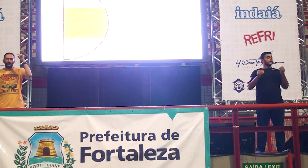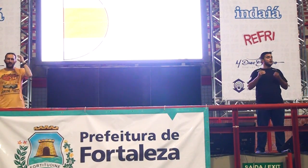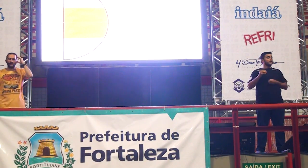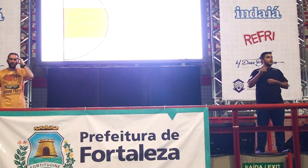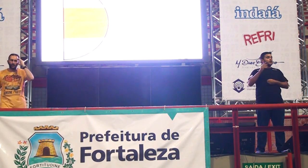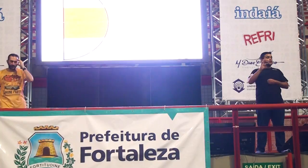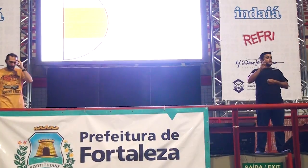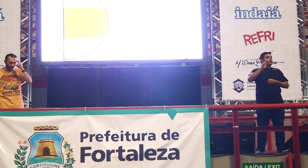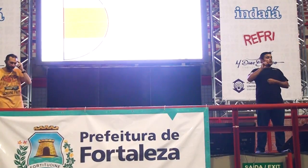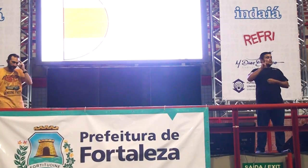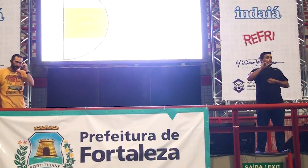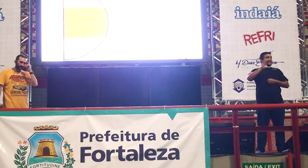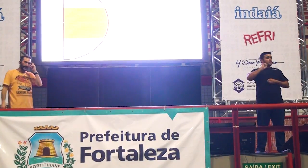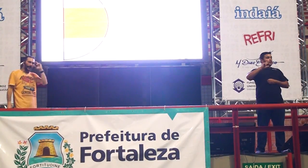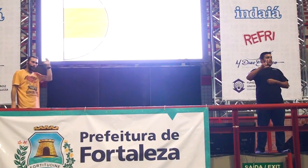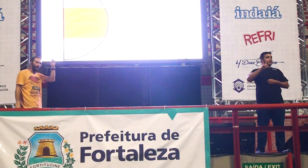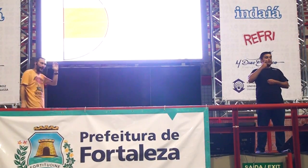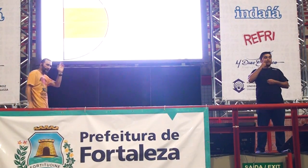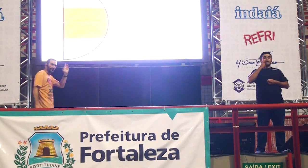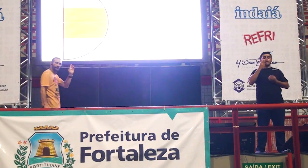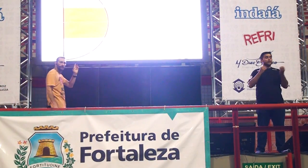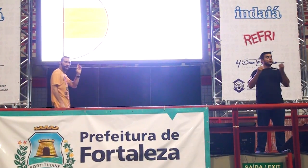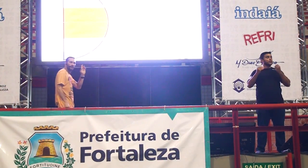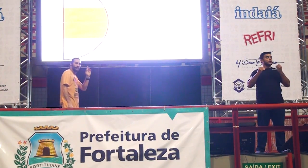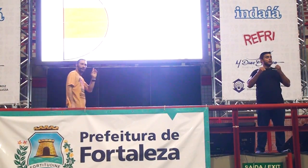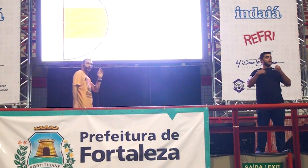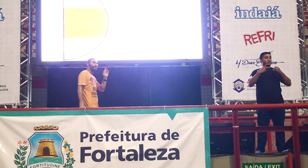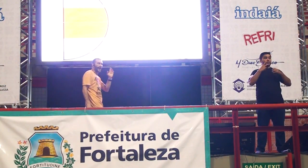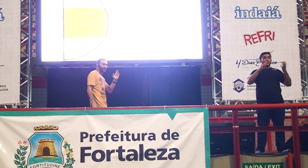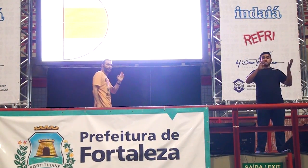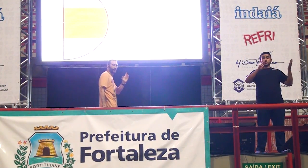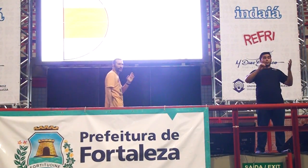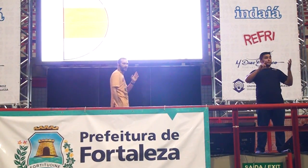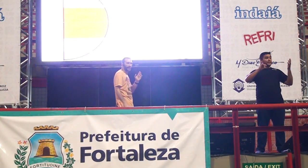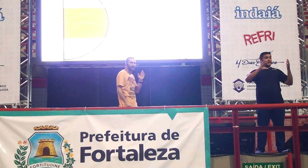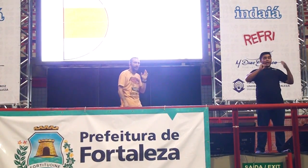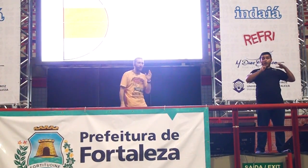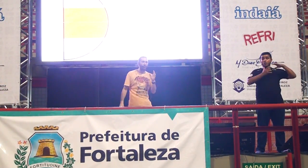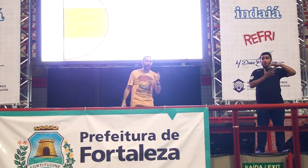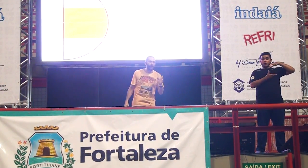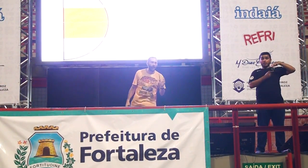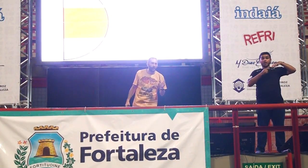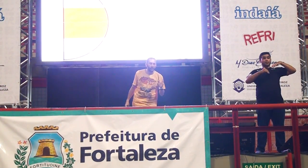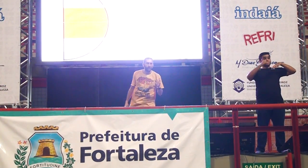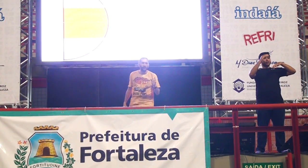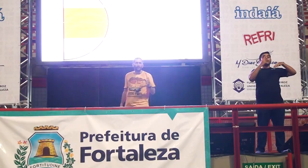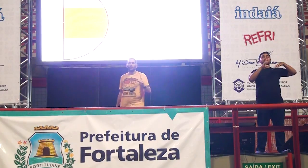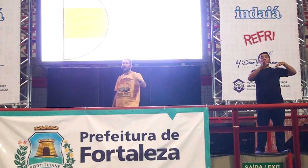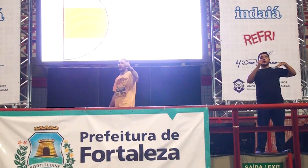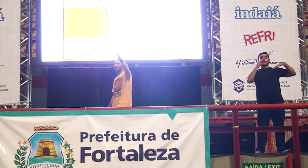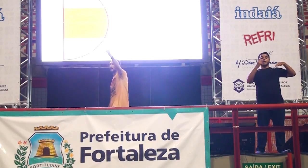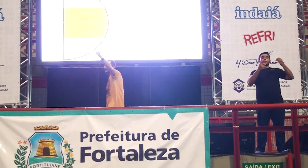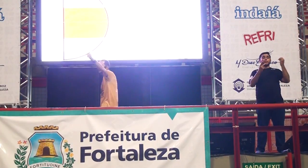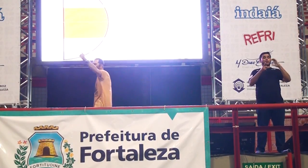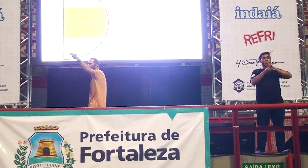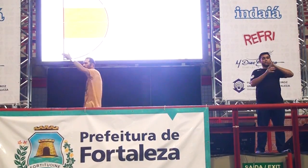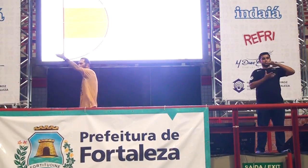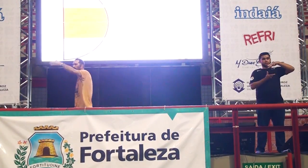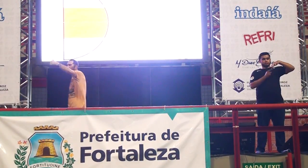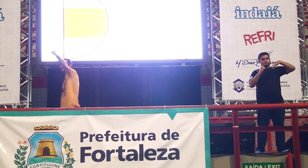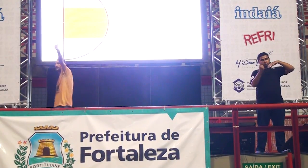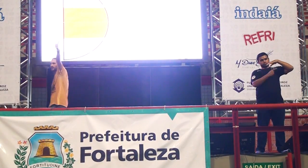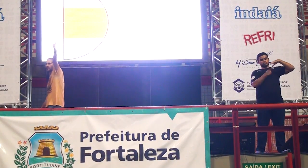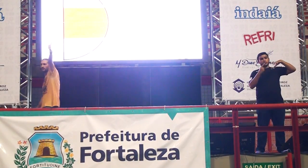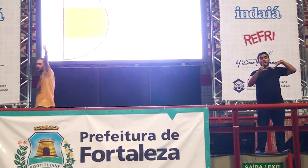é alta ou baixa latitude? Alta ou baixa? Baixa, porque está perto da linha do Equador. Então, primeira característica,